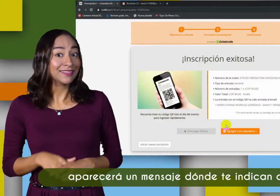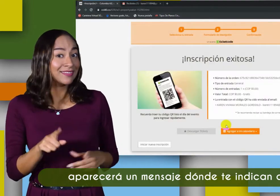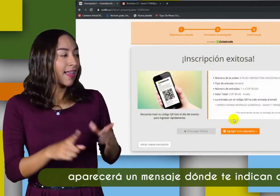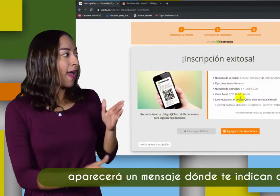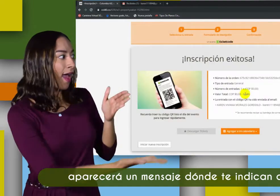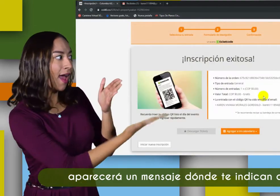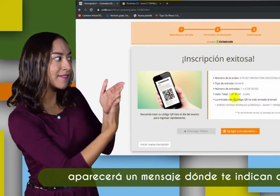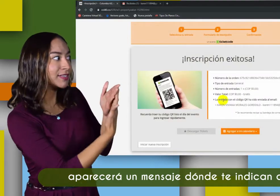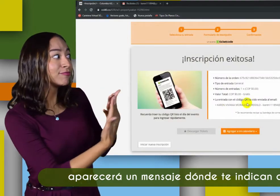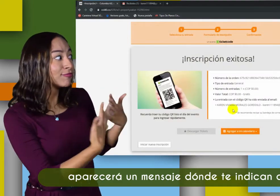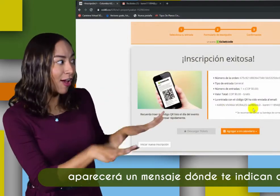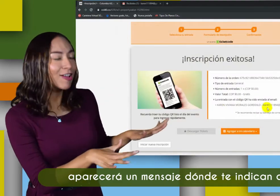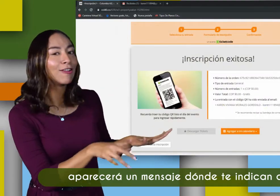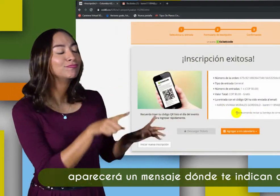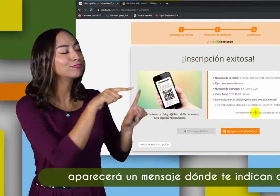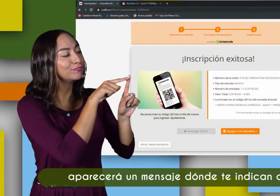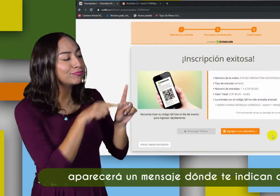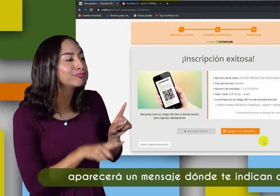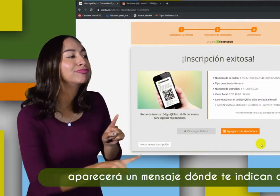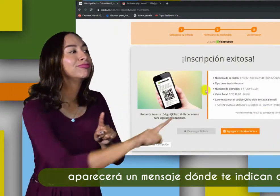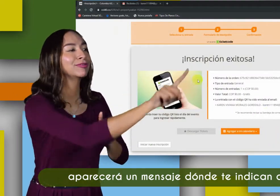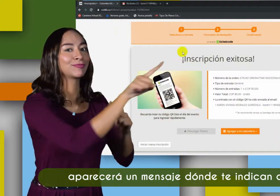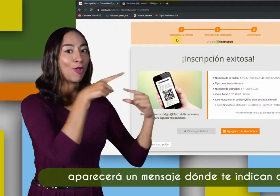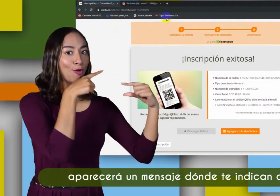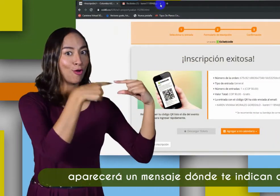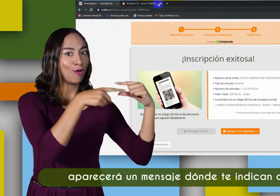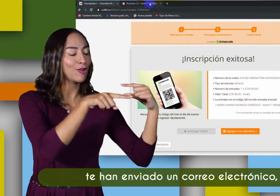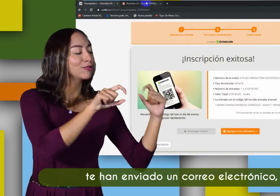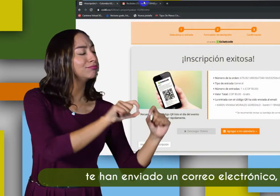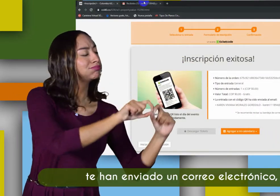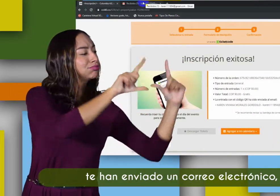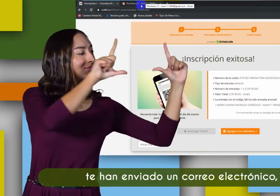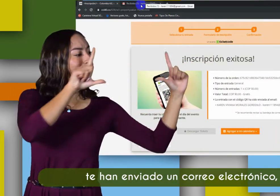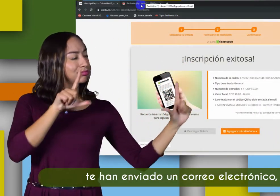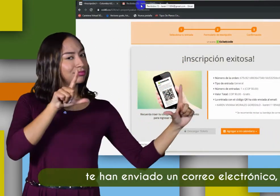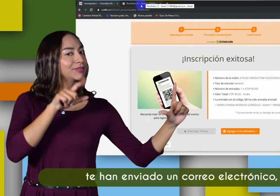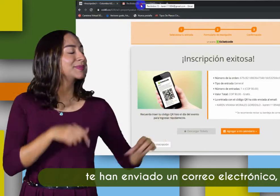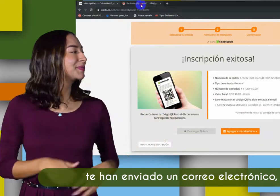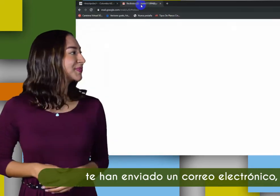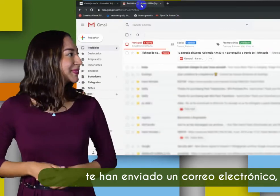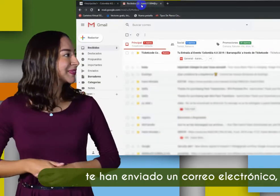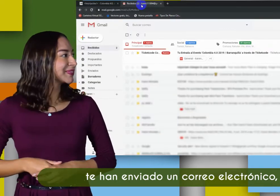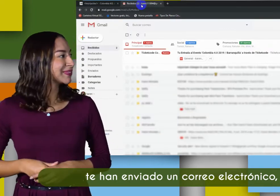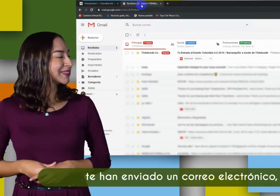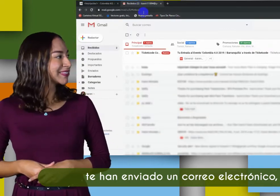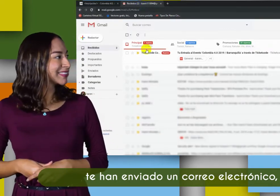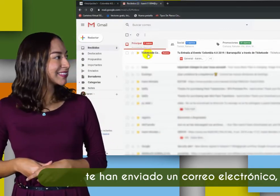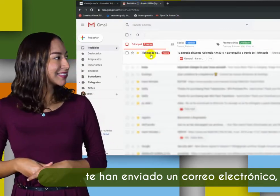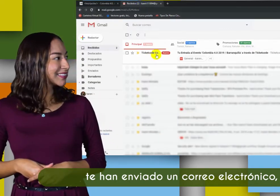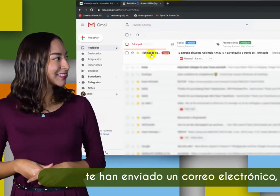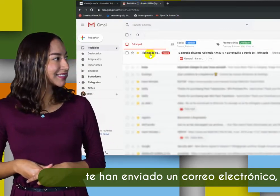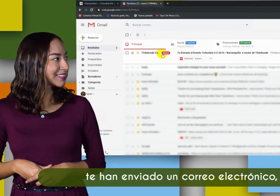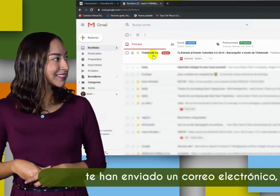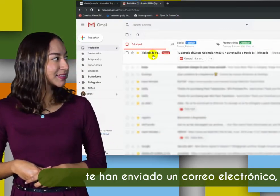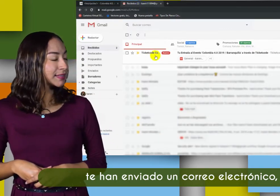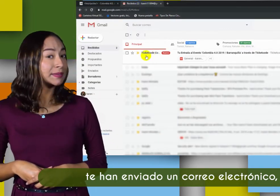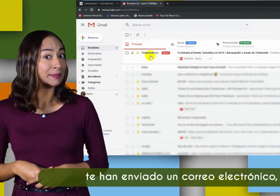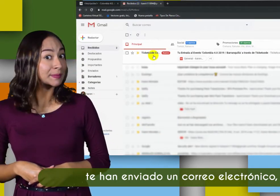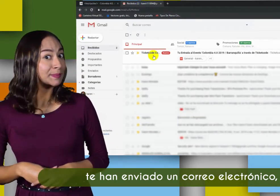Aparecerá un mensaje donde te indican que te han enviado un correo electrónico.